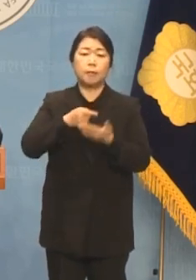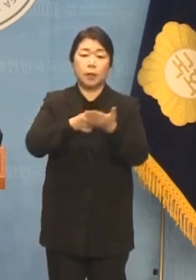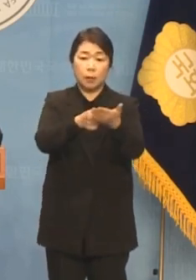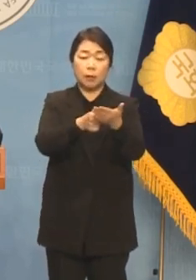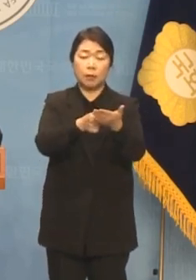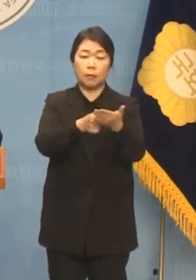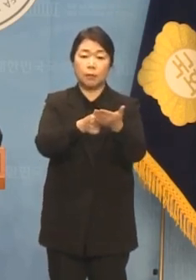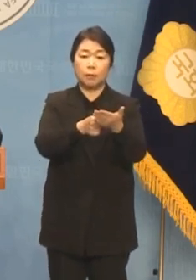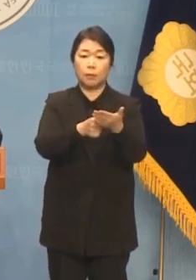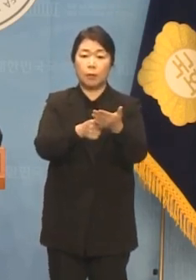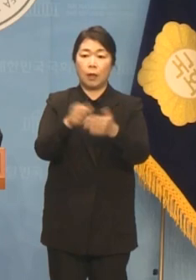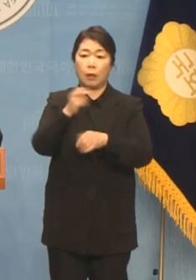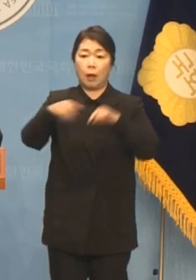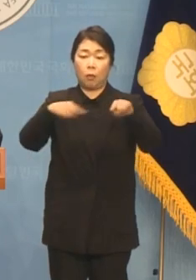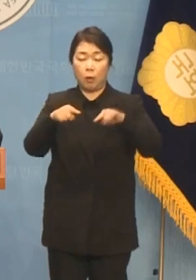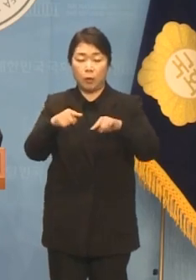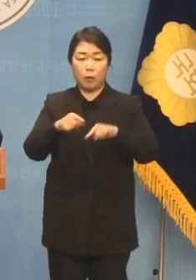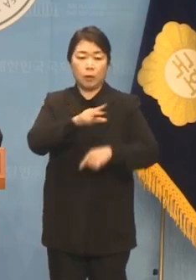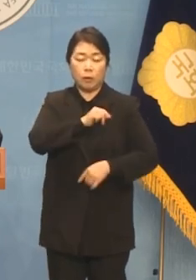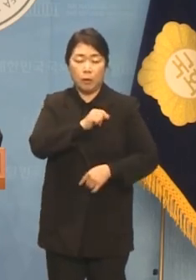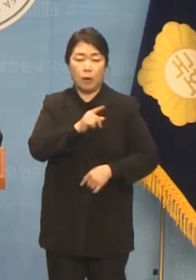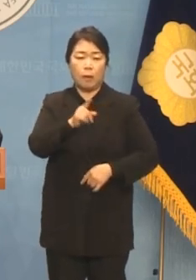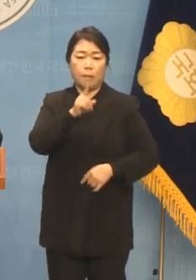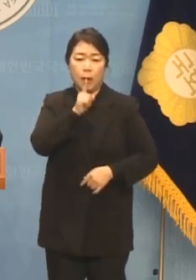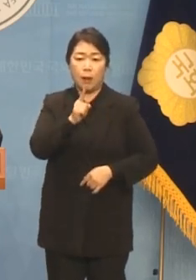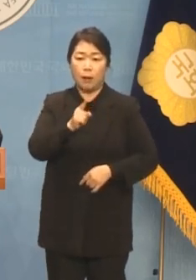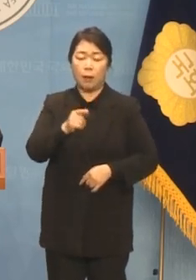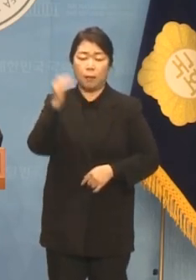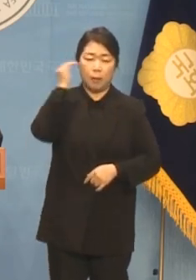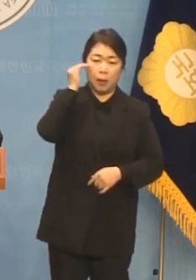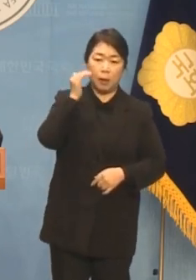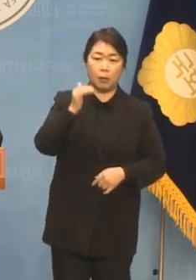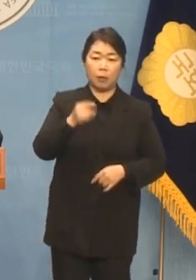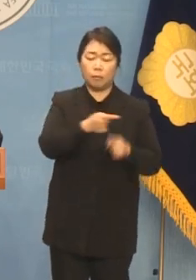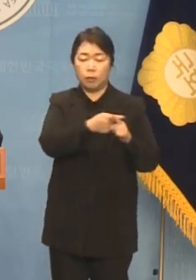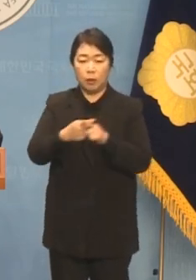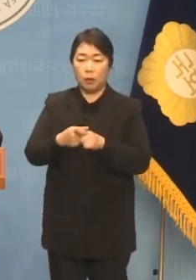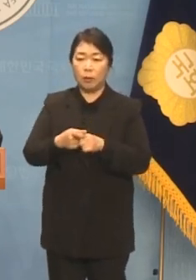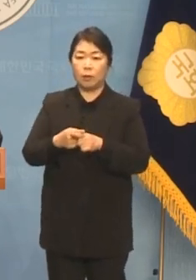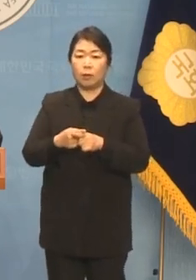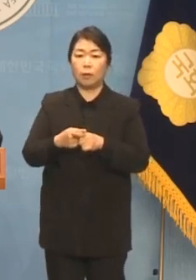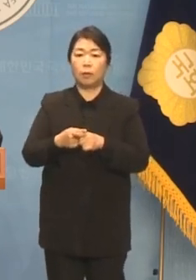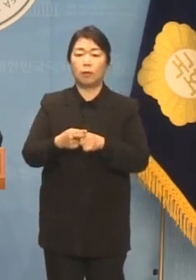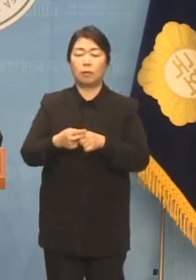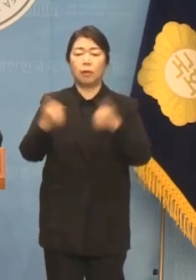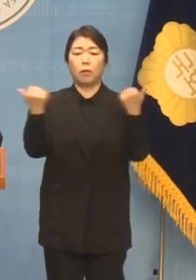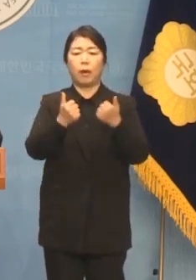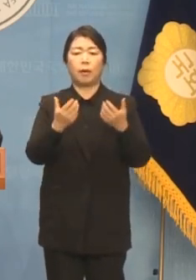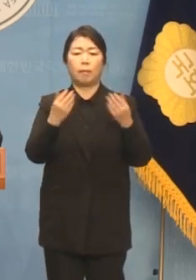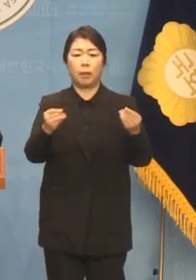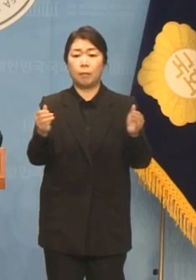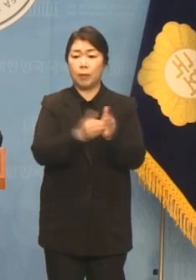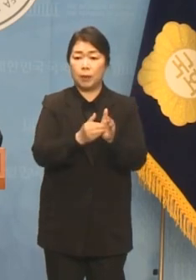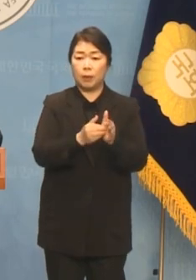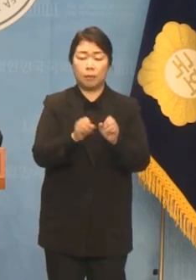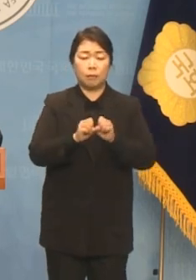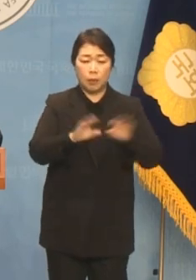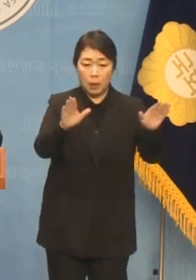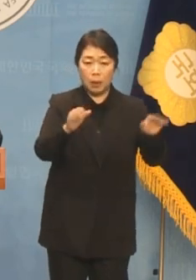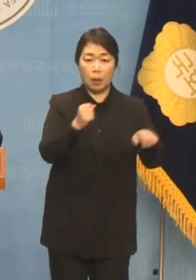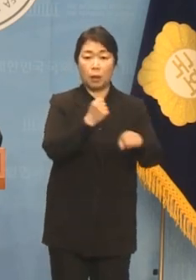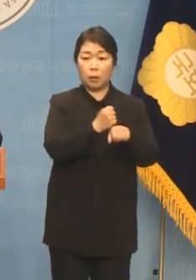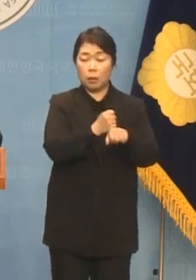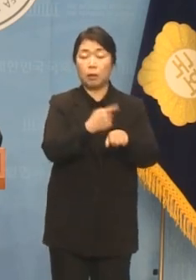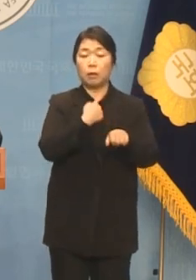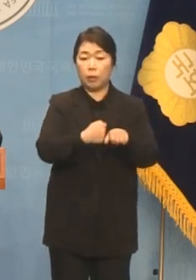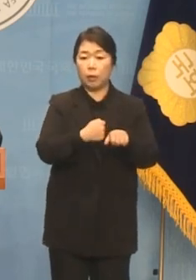약권 위원들의 발언을 가로막거나 일방적으로 회의를 종료시키며 파행